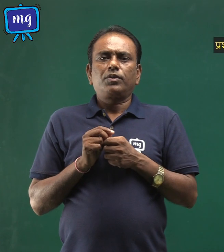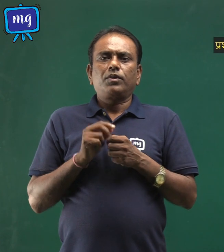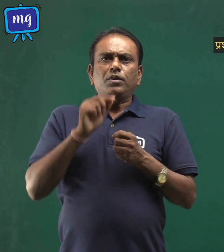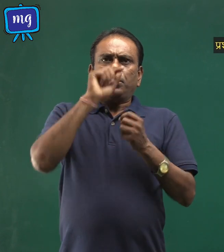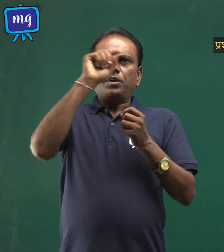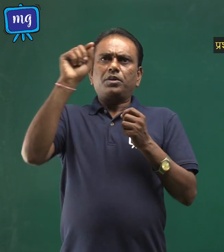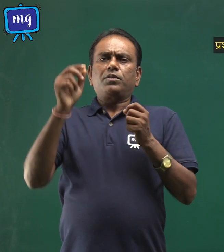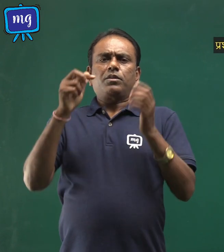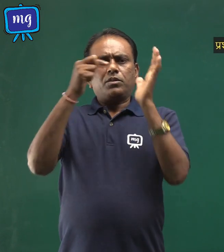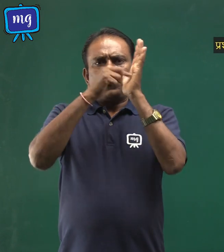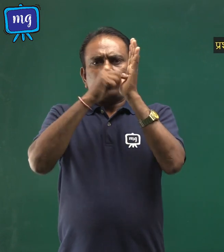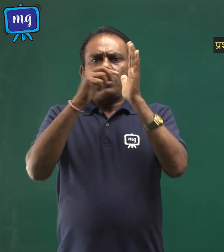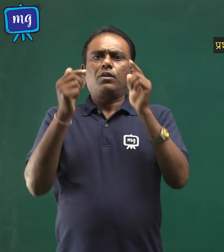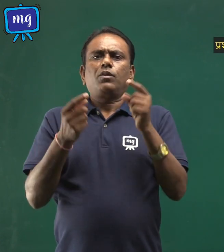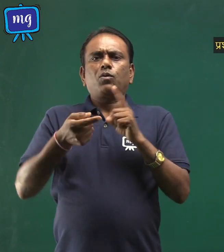रेगिस्तान को भरिए,